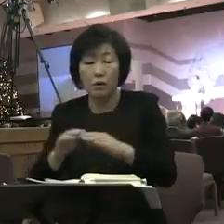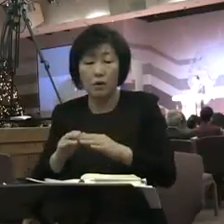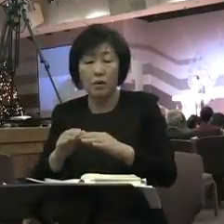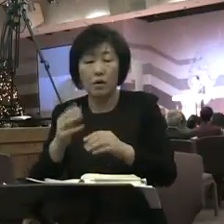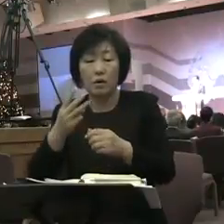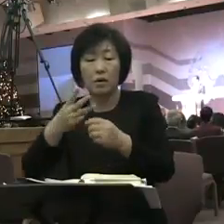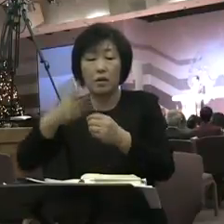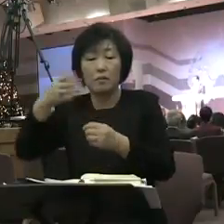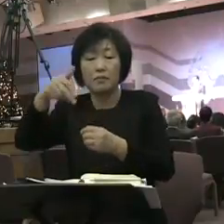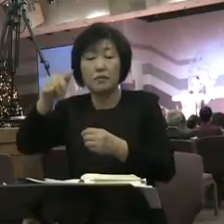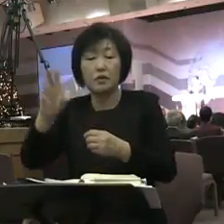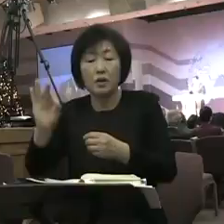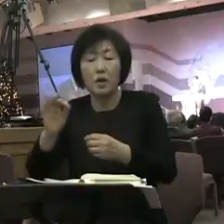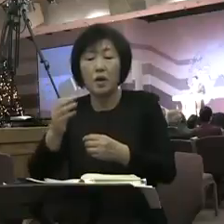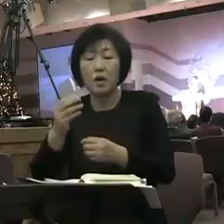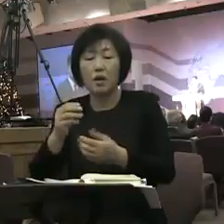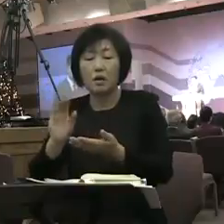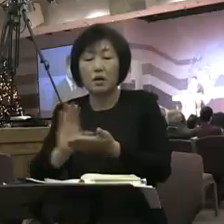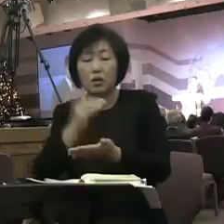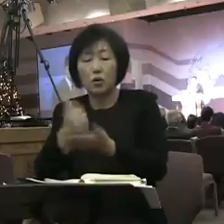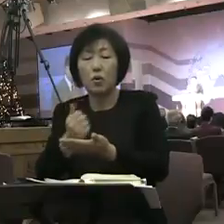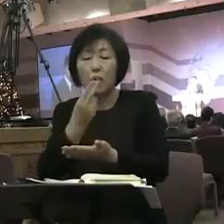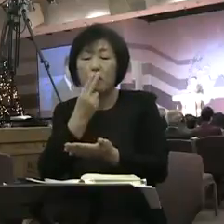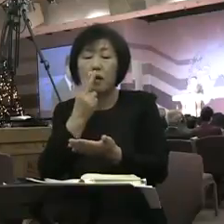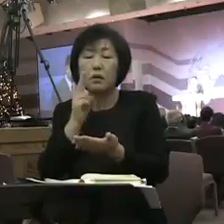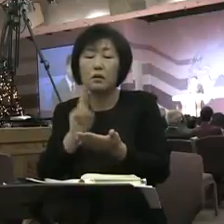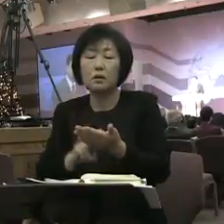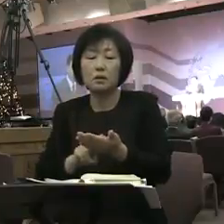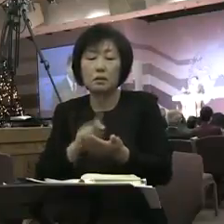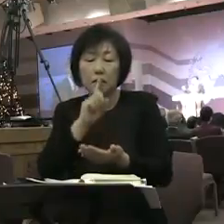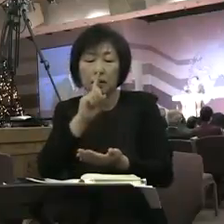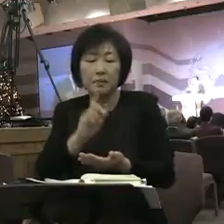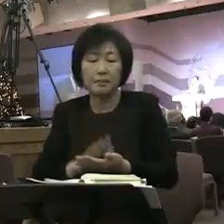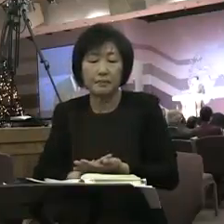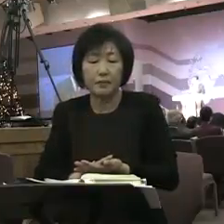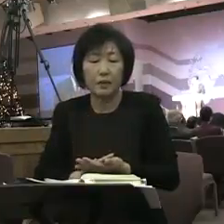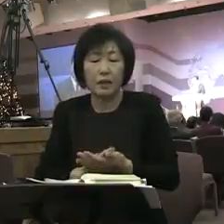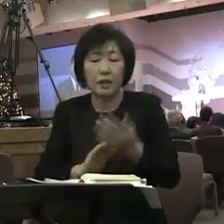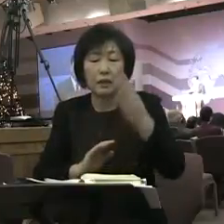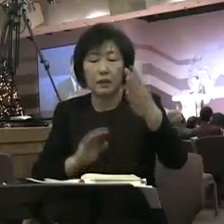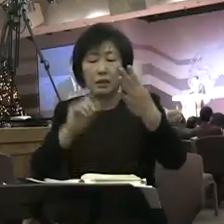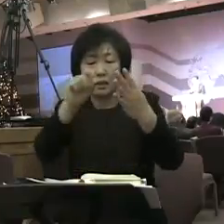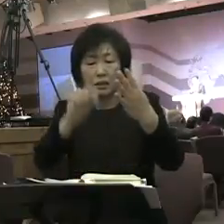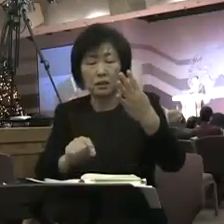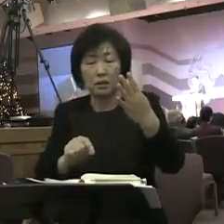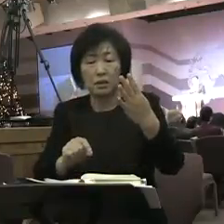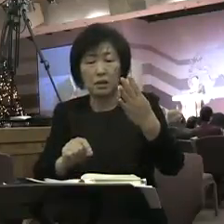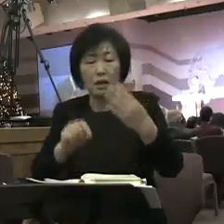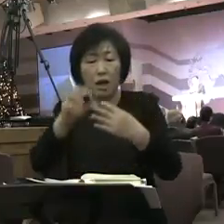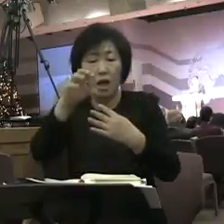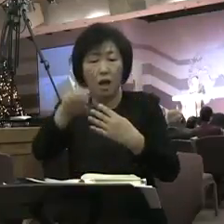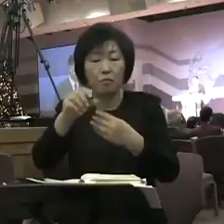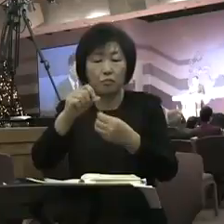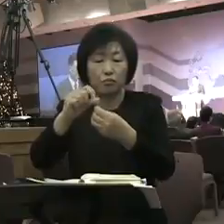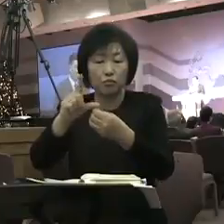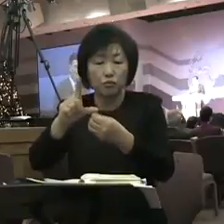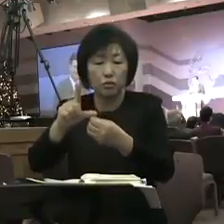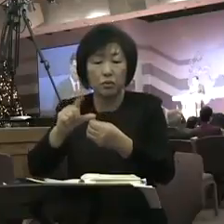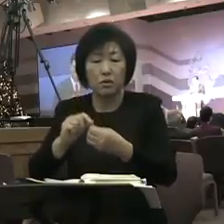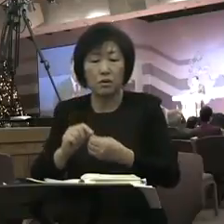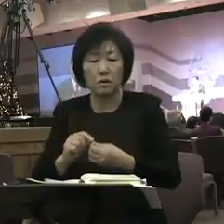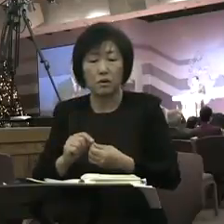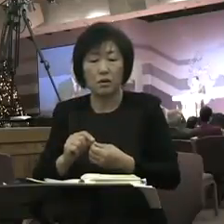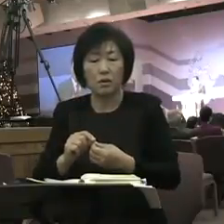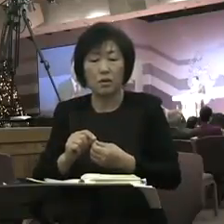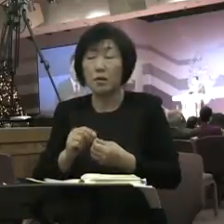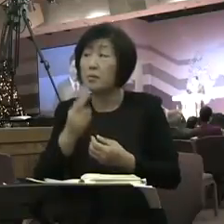했어요. 그리고 오늘 우리가 읽은 4장 앞부분에는 우리를 뭐라고 표현했는지 아세요?